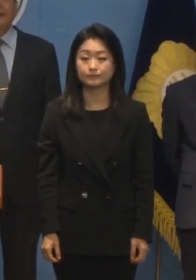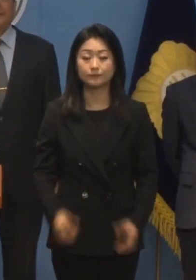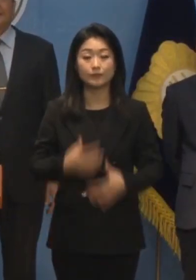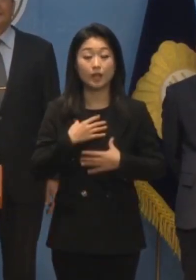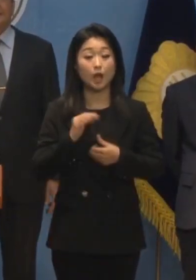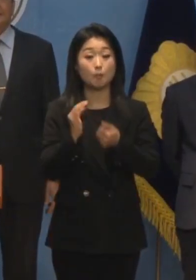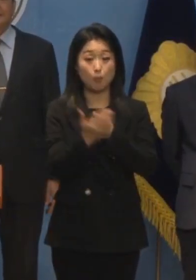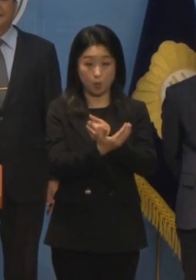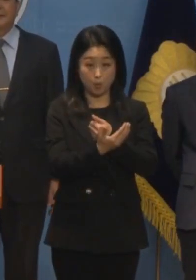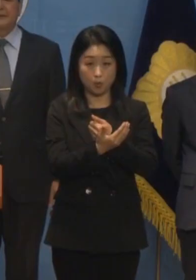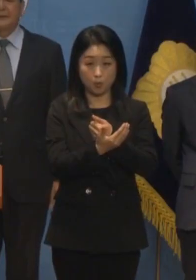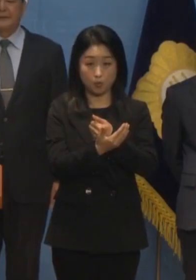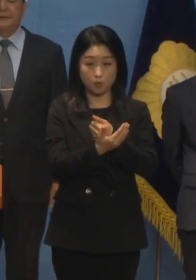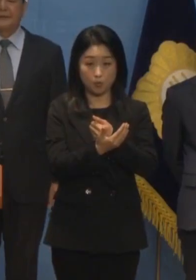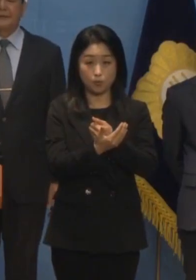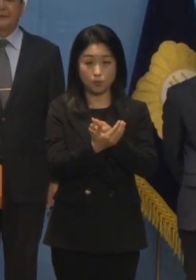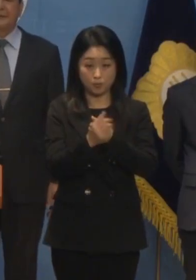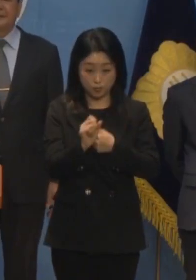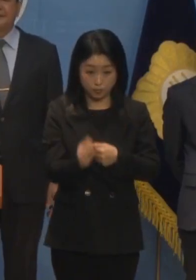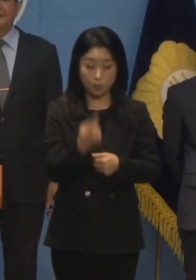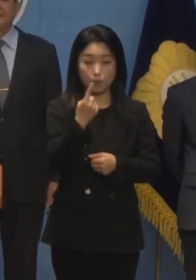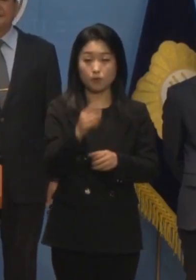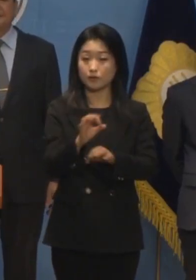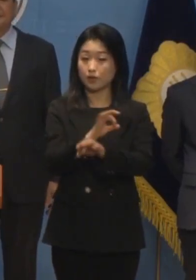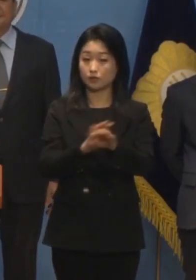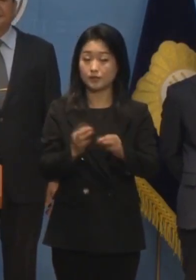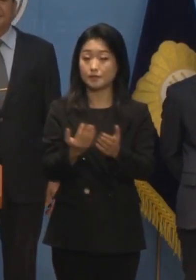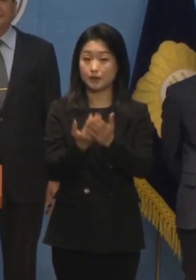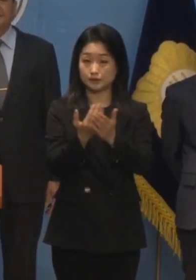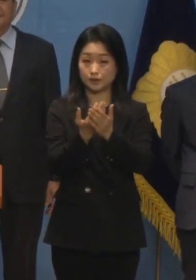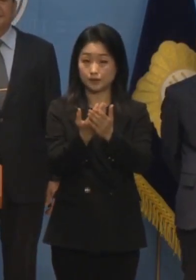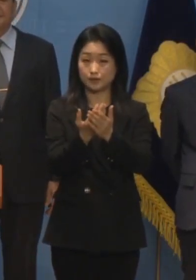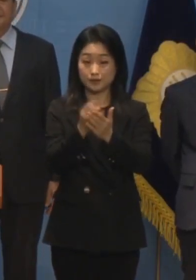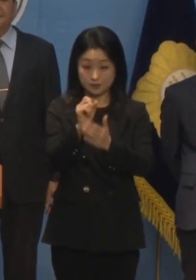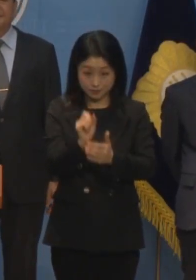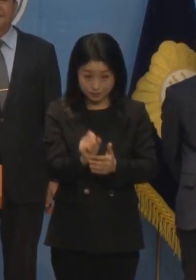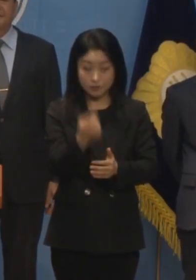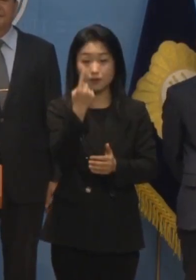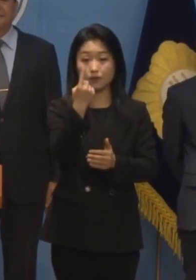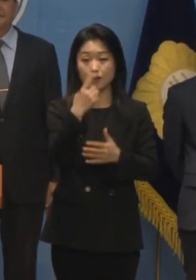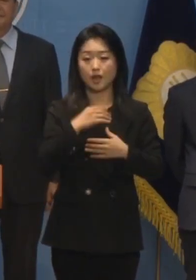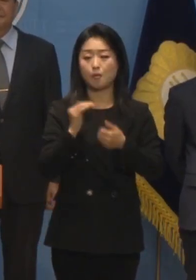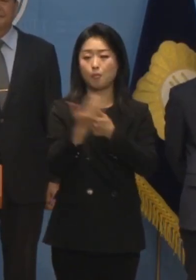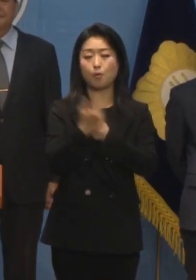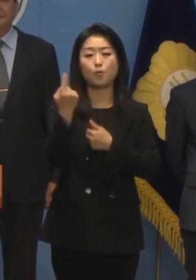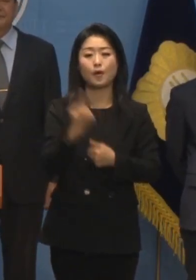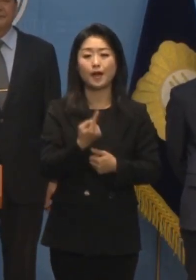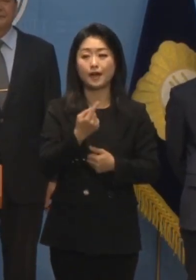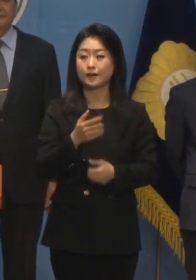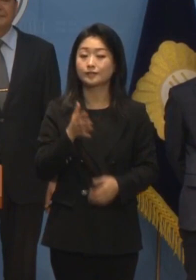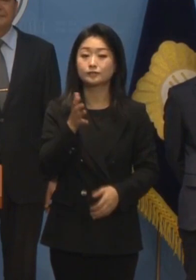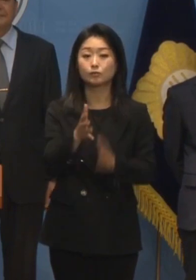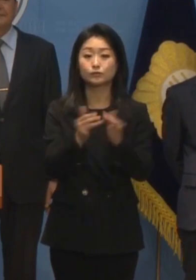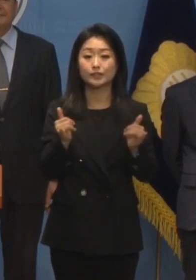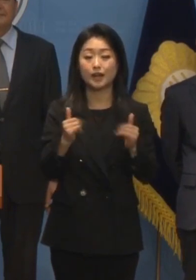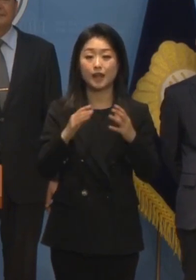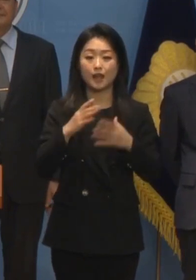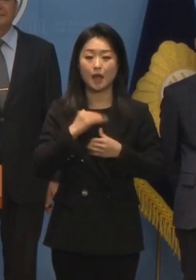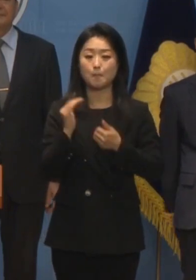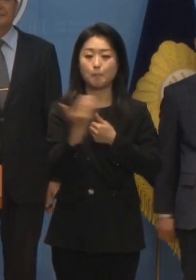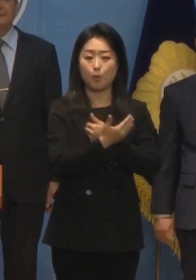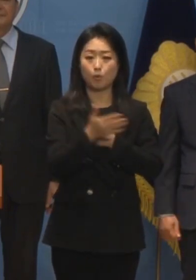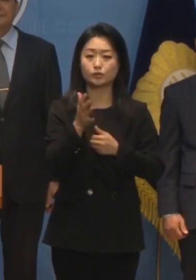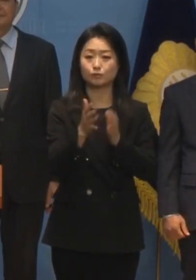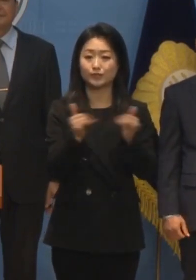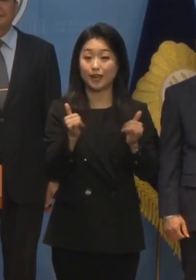안보가 곧 경제이고 경제가 곧 안보입니다. 안보 전문가인 저희들로서